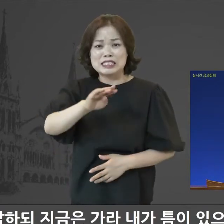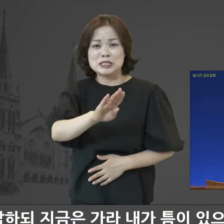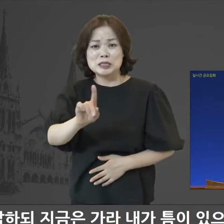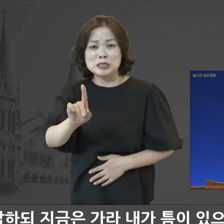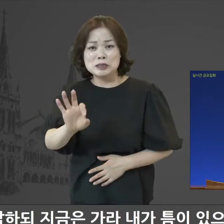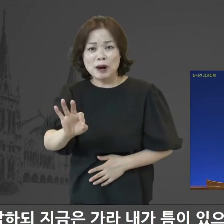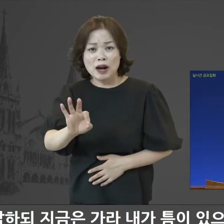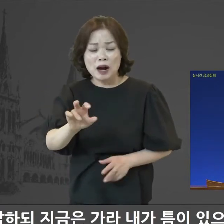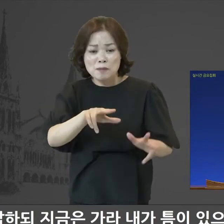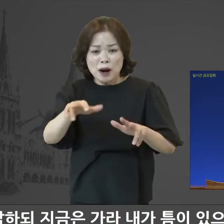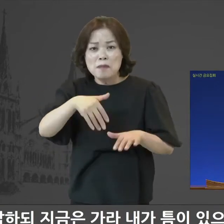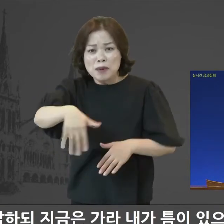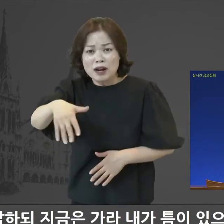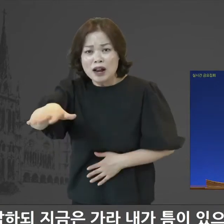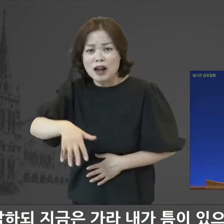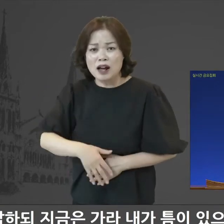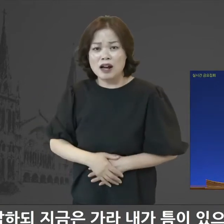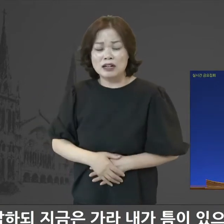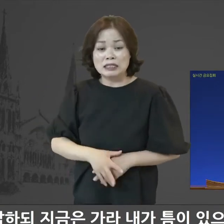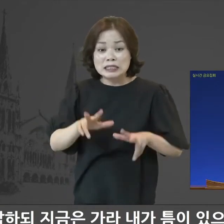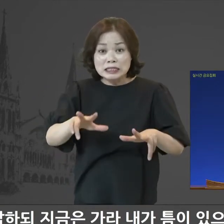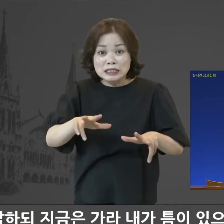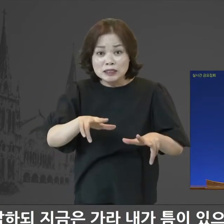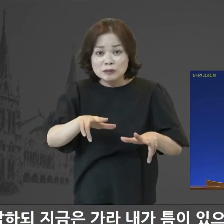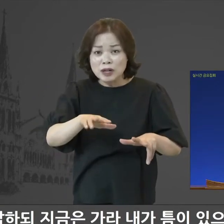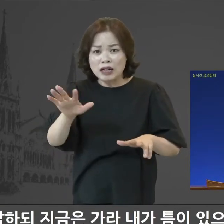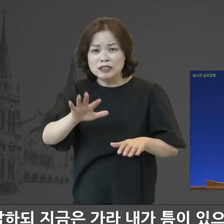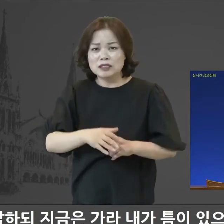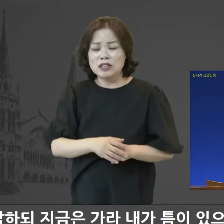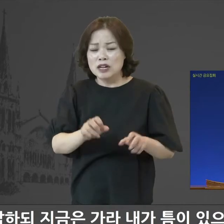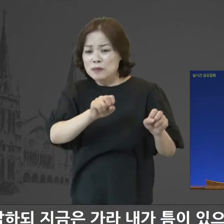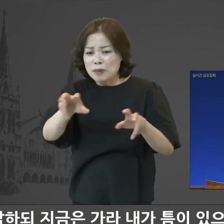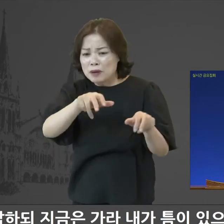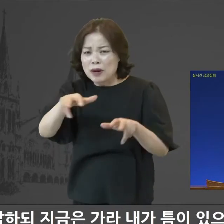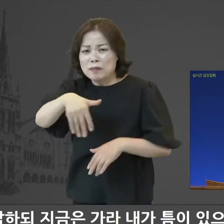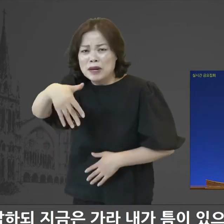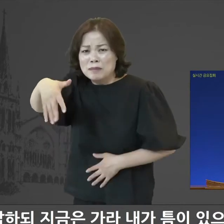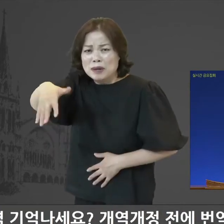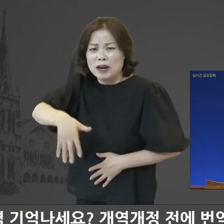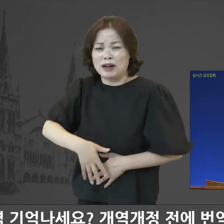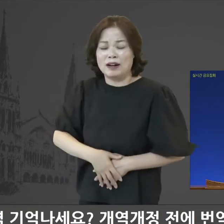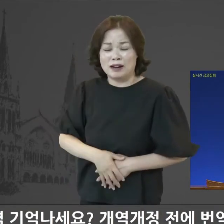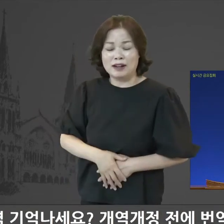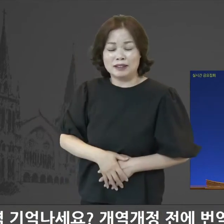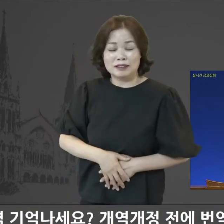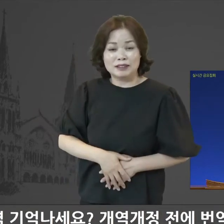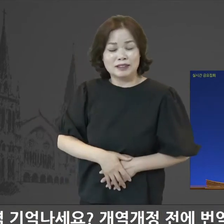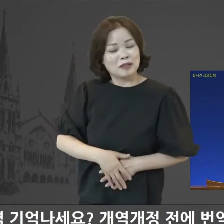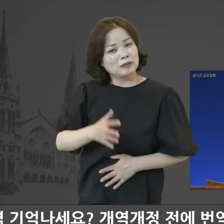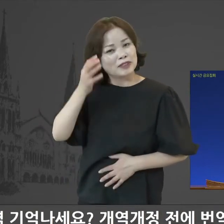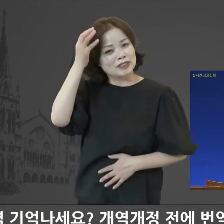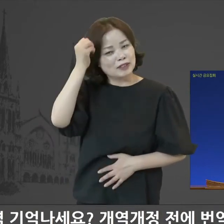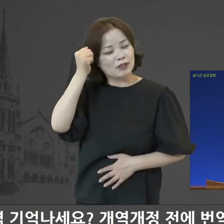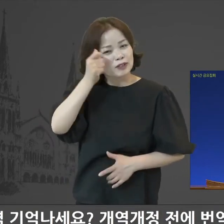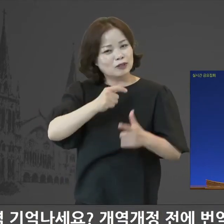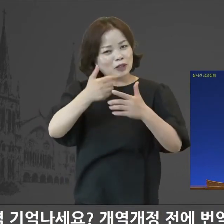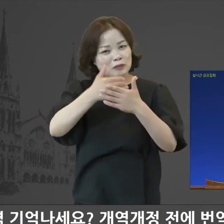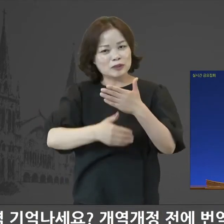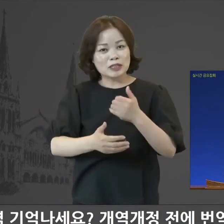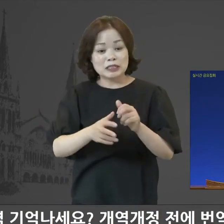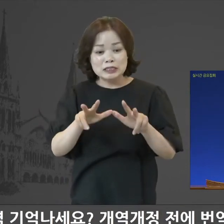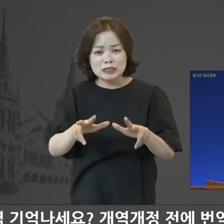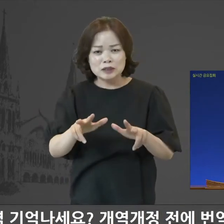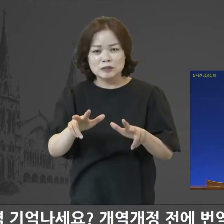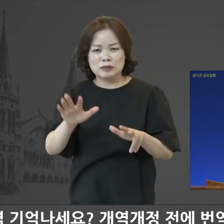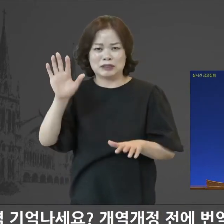가라, 기억에 확 남는 것 같아. 지금 그럼 다 기억이 안 남는 건데 시방은 가라 그러면 기억에 좀 더 남아요. 그러니까 지금